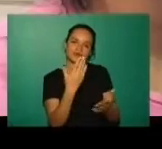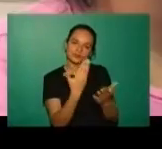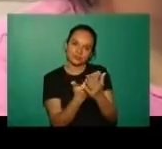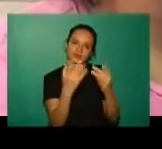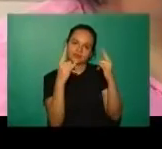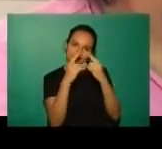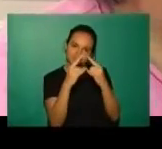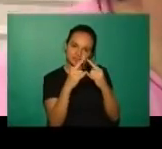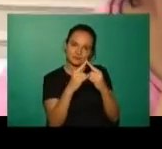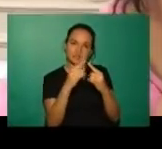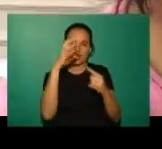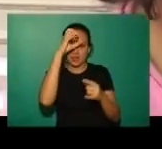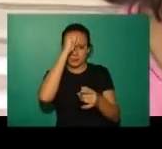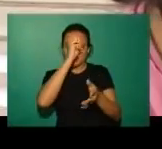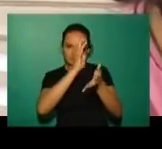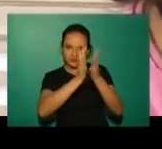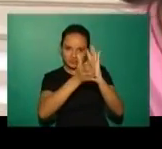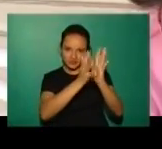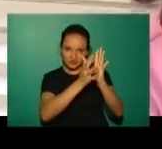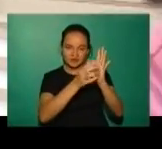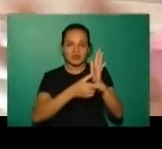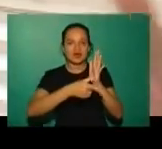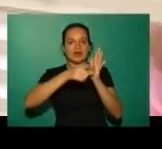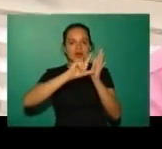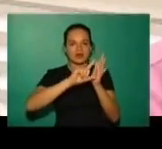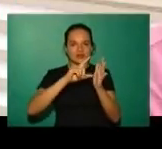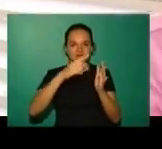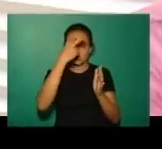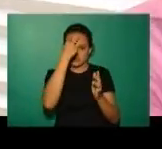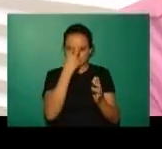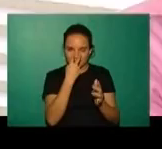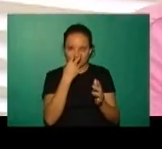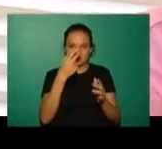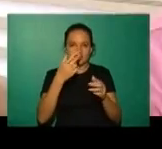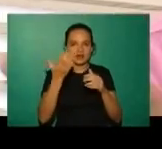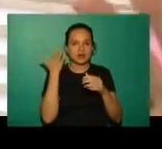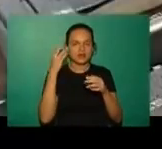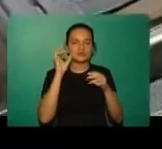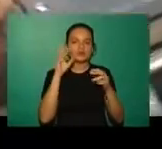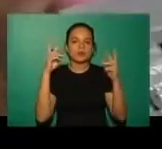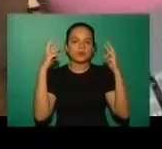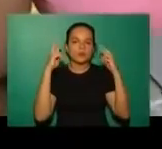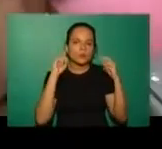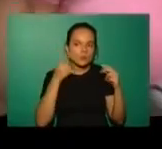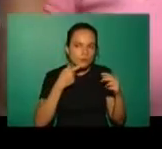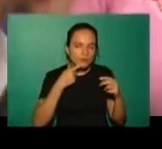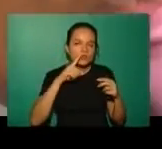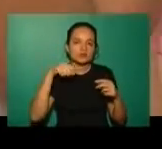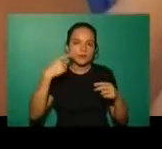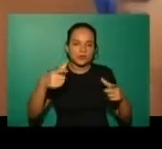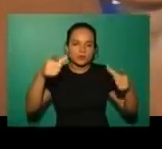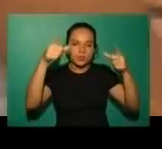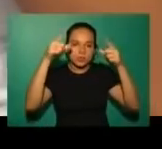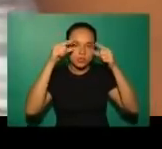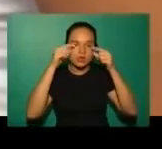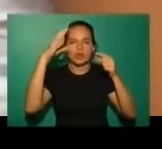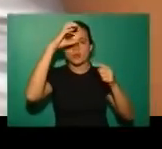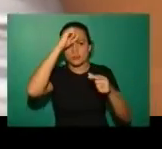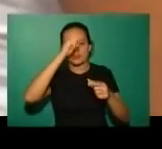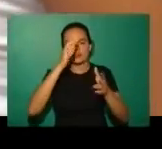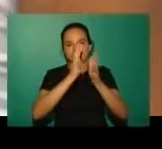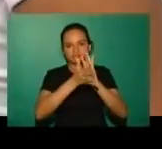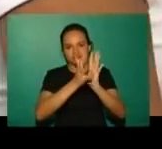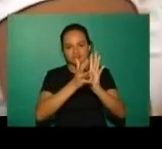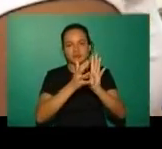irmãs. Aprendeu a língua brasileira de sinais, Libras, antes de ficar cega. E hoje se comunica por meio da língua de sinais